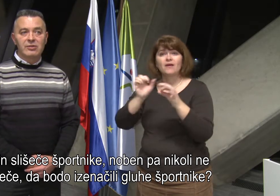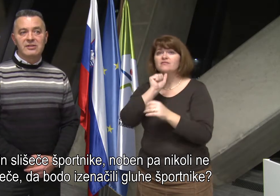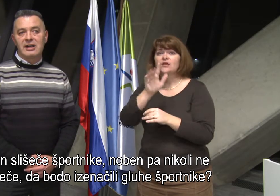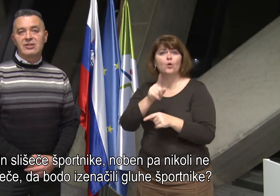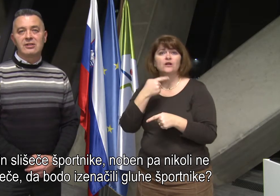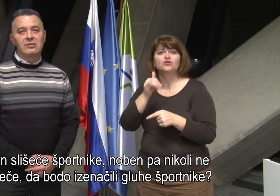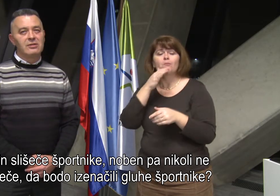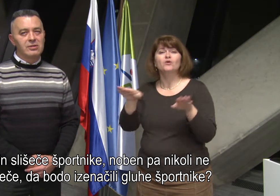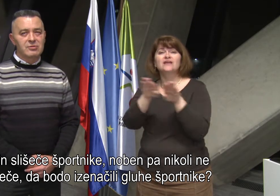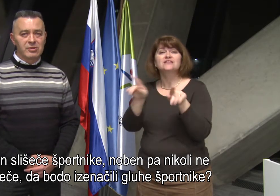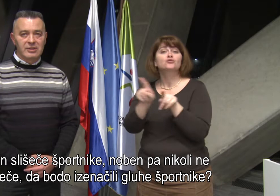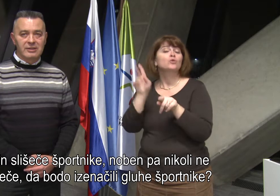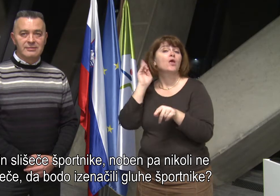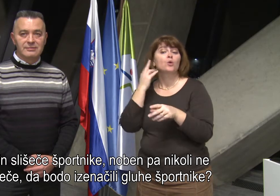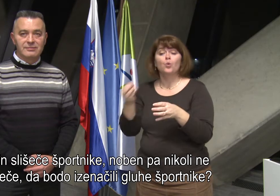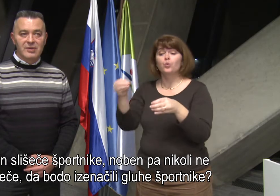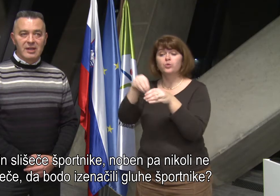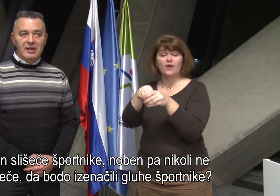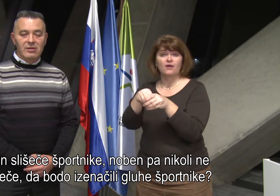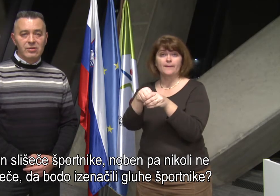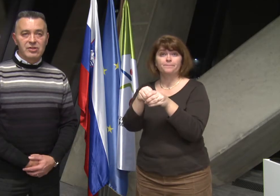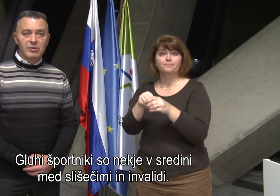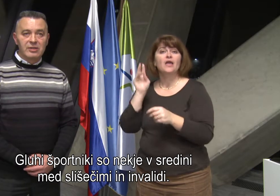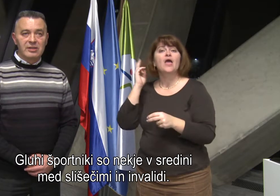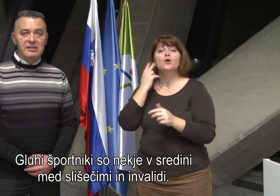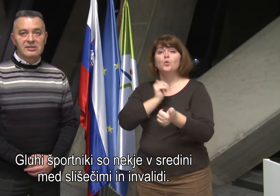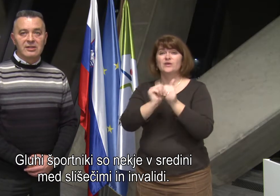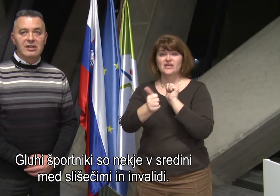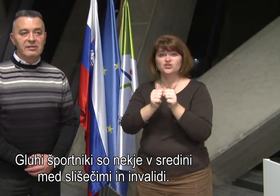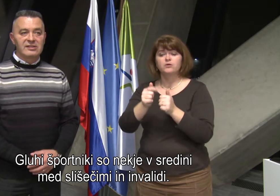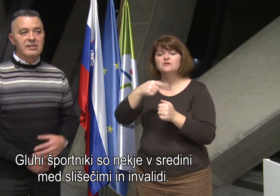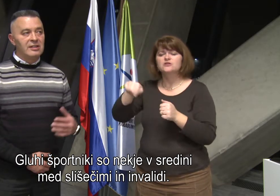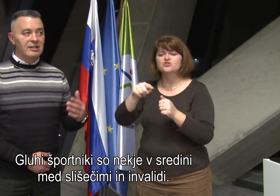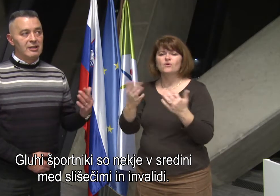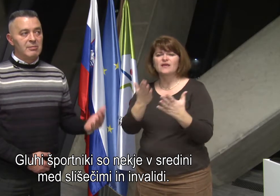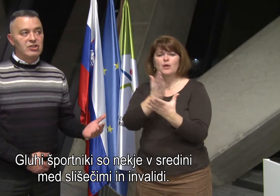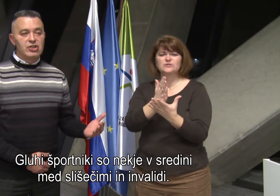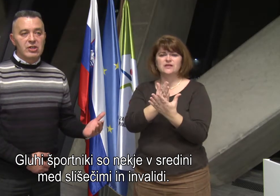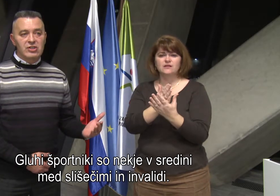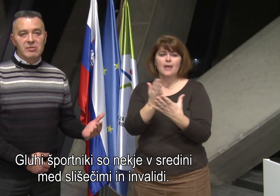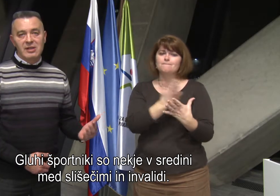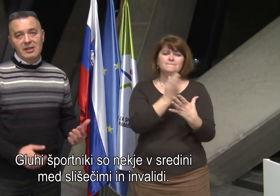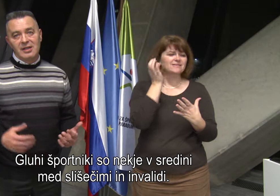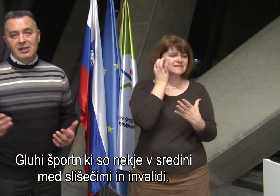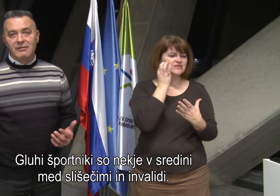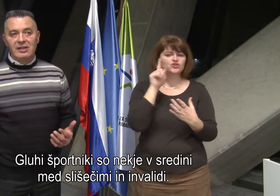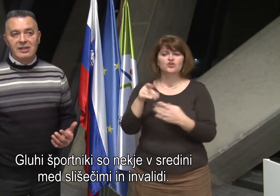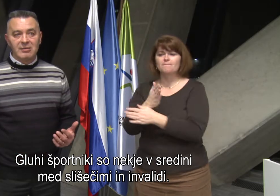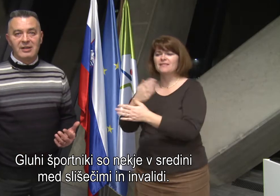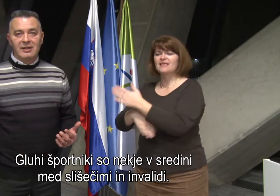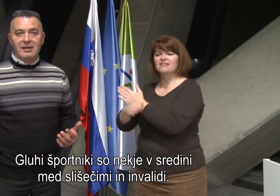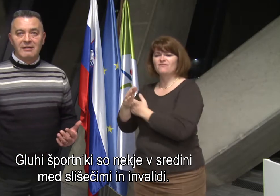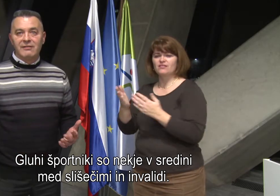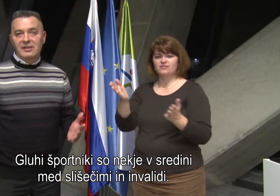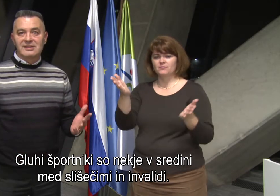reče, da bojo izenačili tudi gluhe športnike. Gluhi športniki so nekje v sredini, med slišečimi in